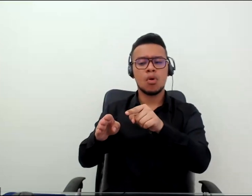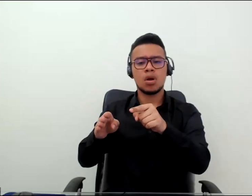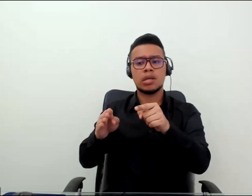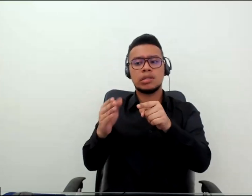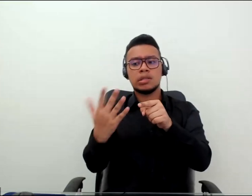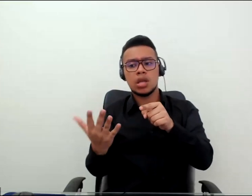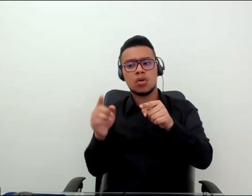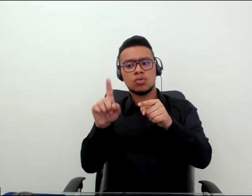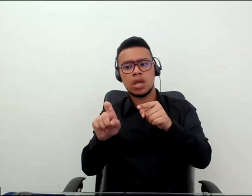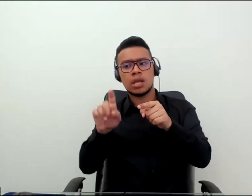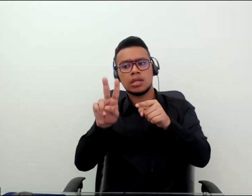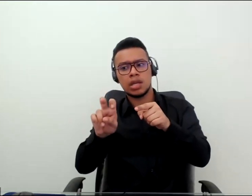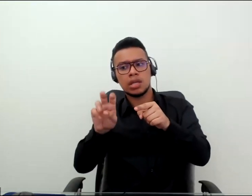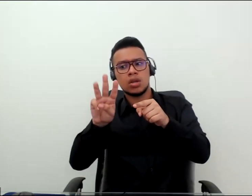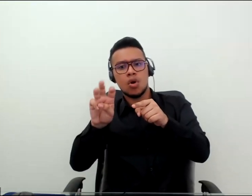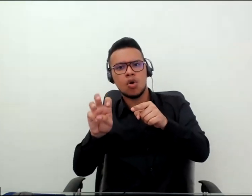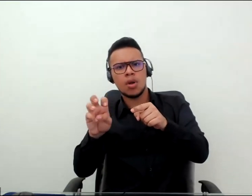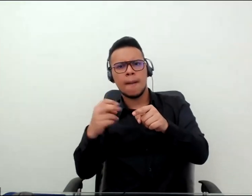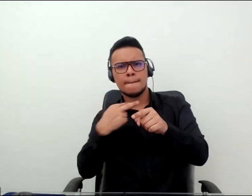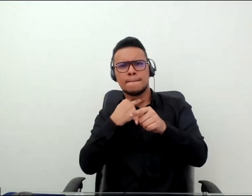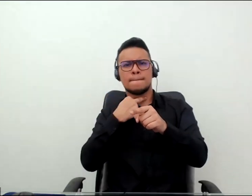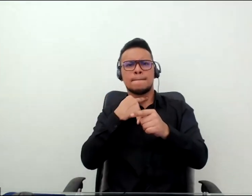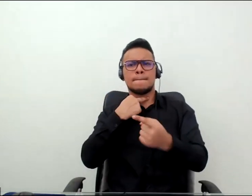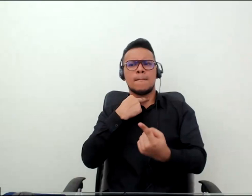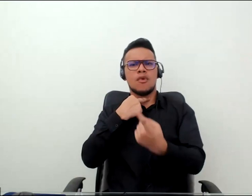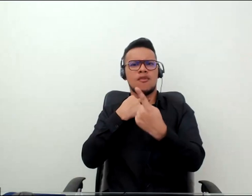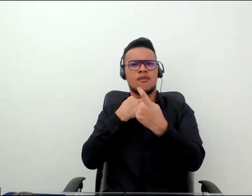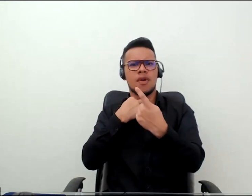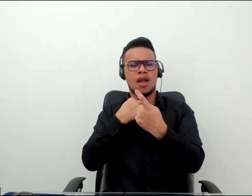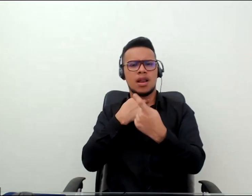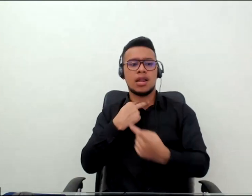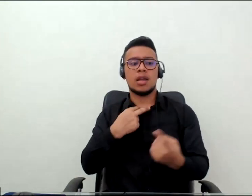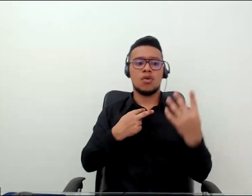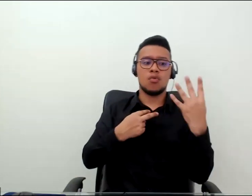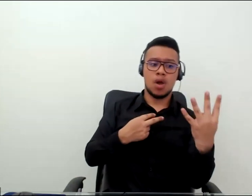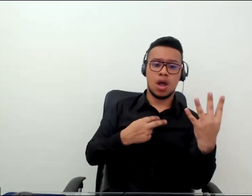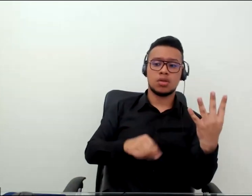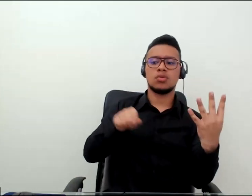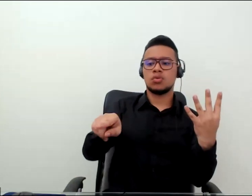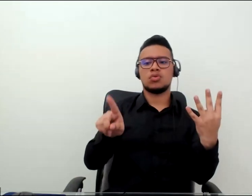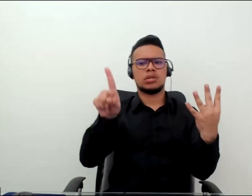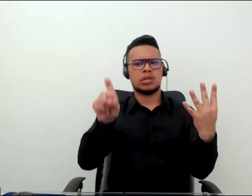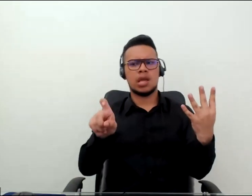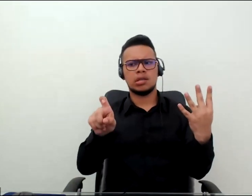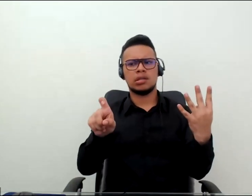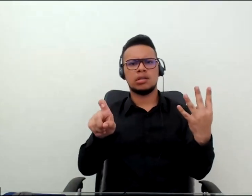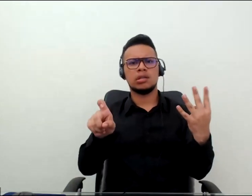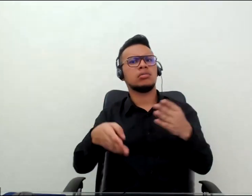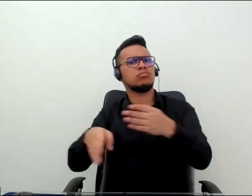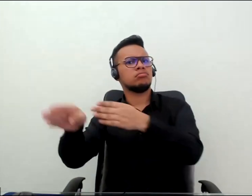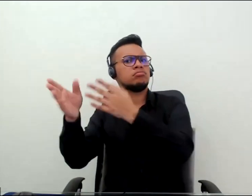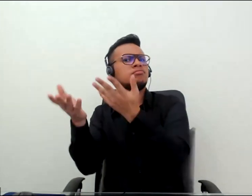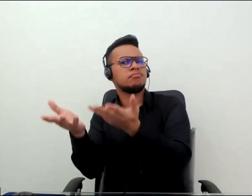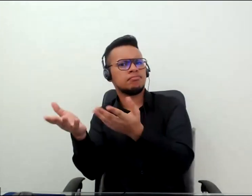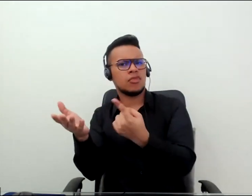derecho van a poder utilizar seis periodos como tal dentro de la política porque cuatro